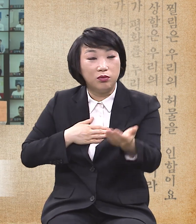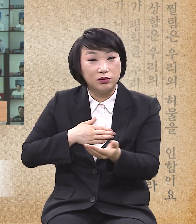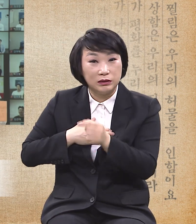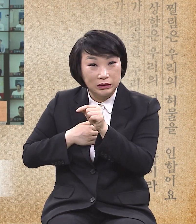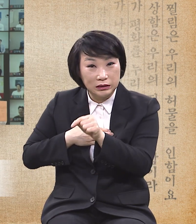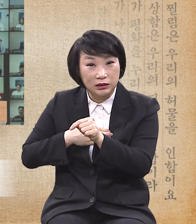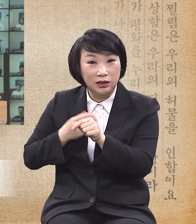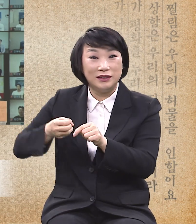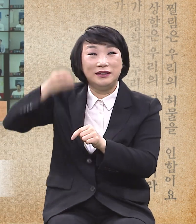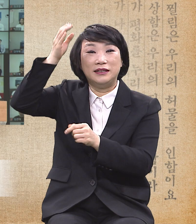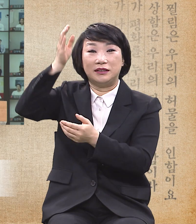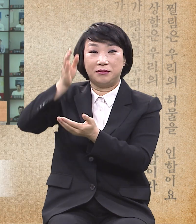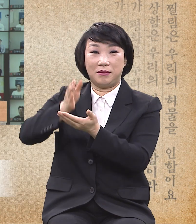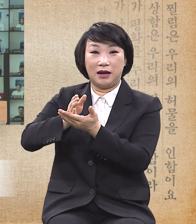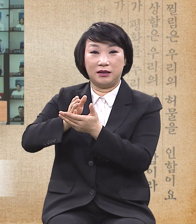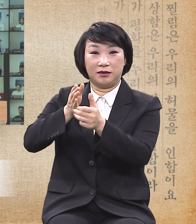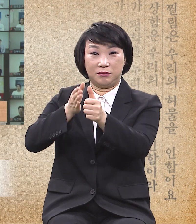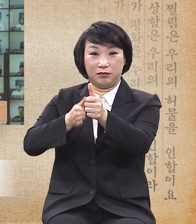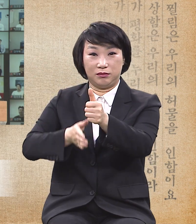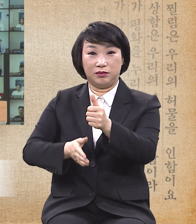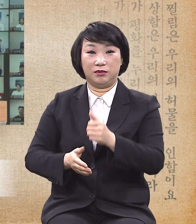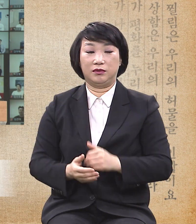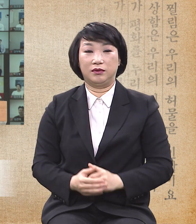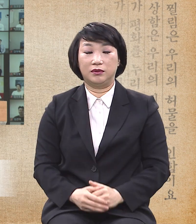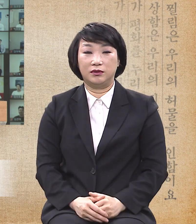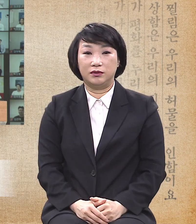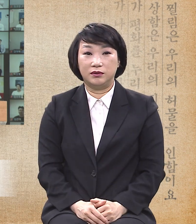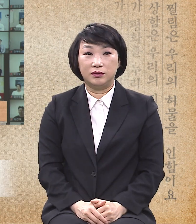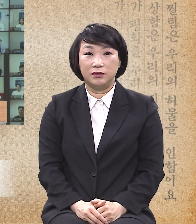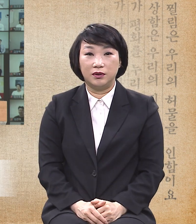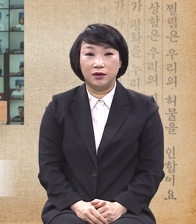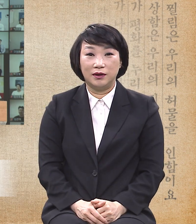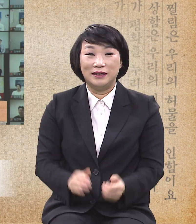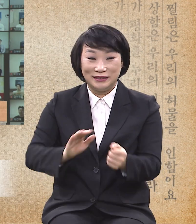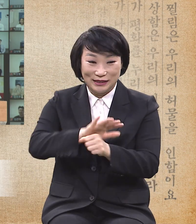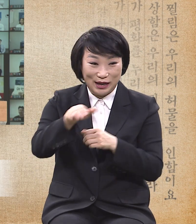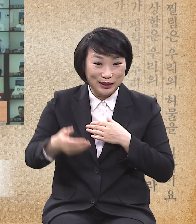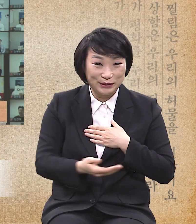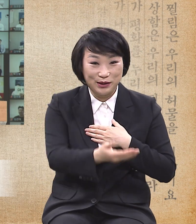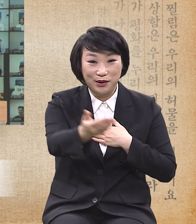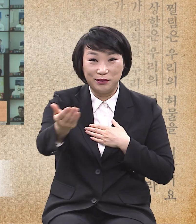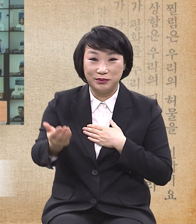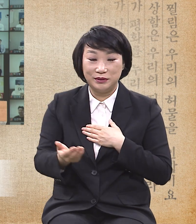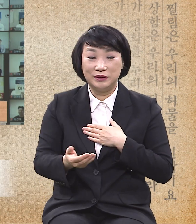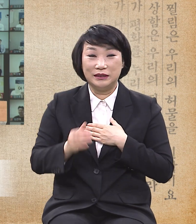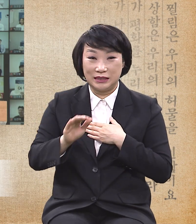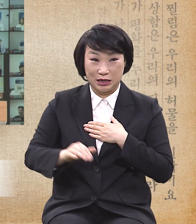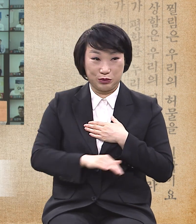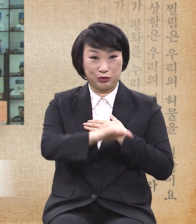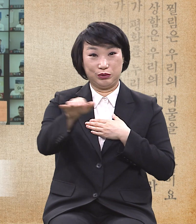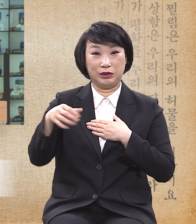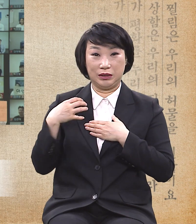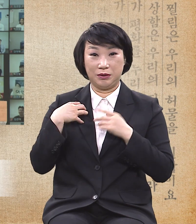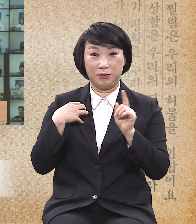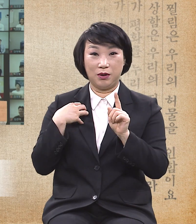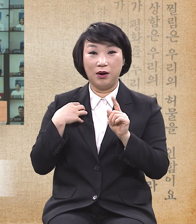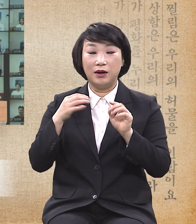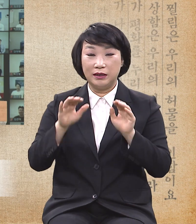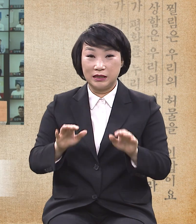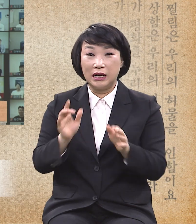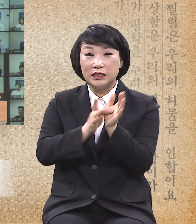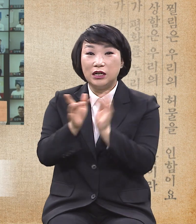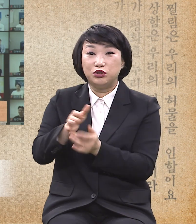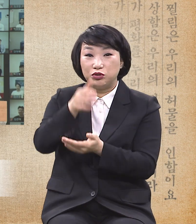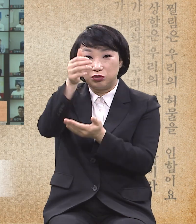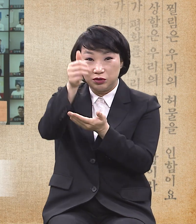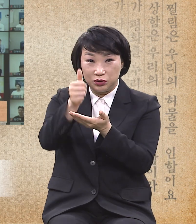절대 잊지 말아야 합니다. 사랑하는 여러분, 그러므로 우리는